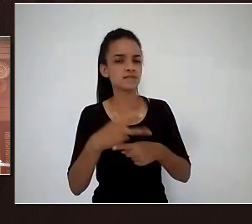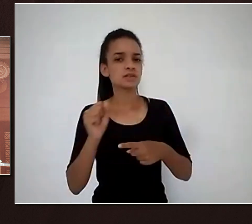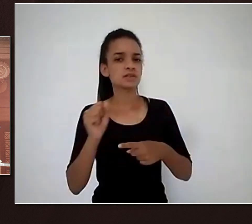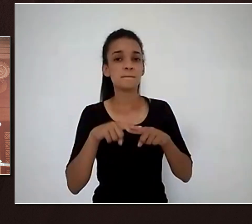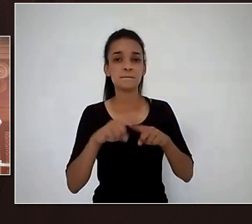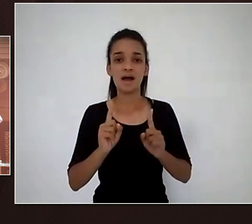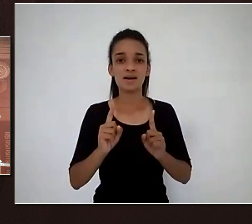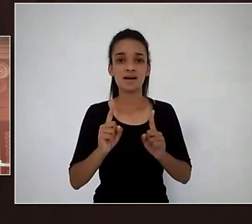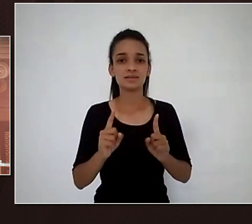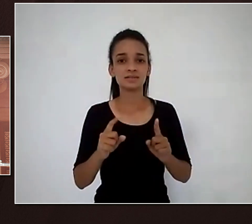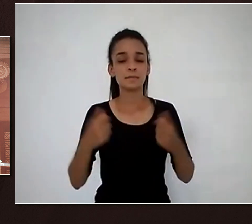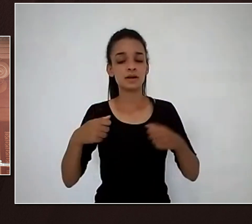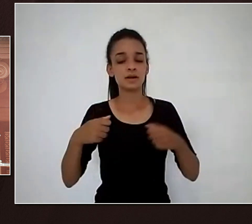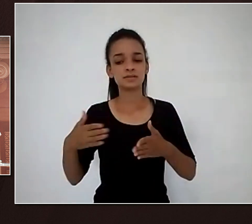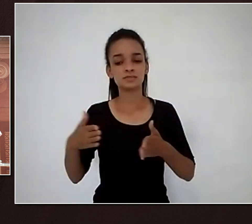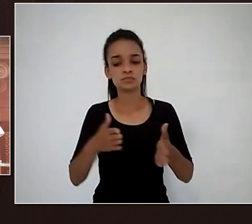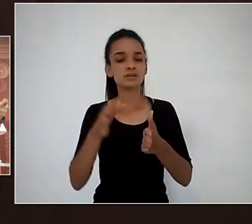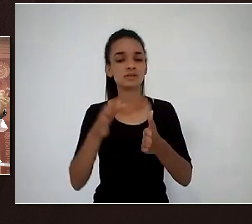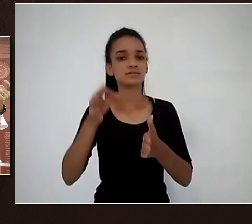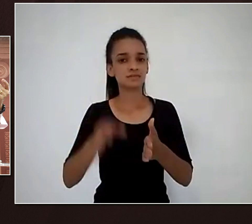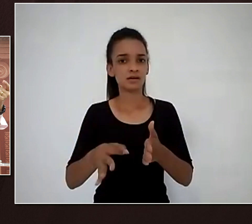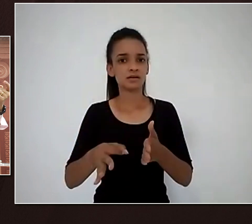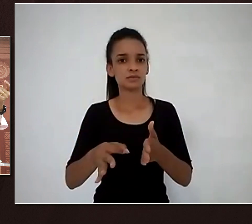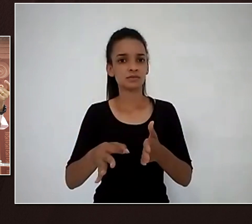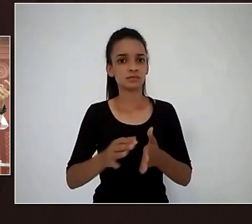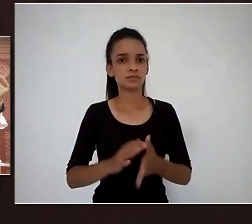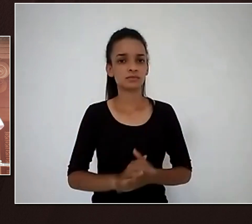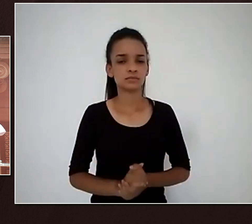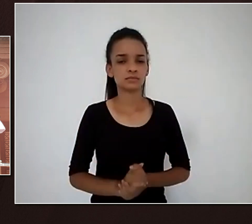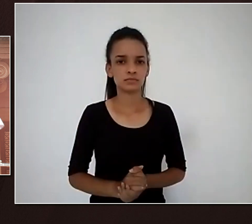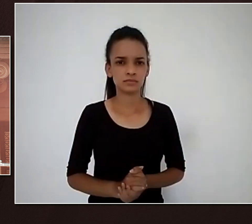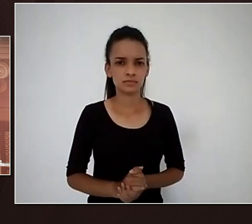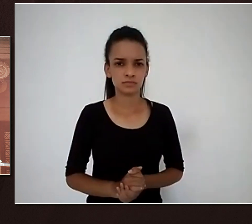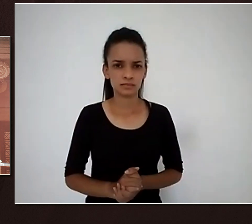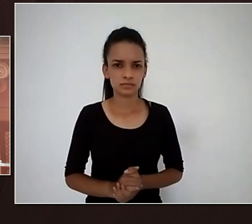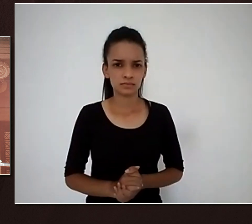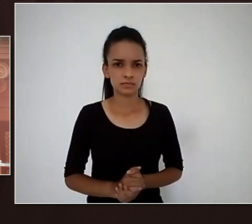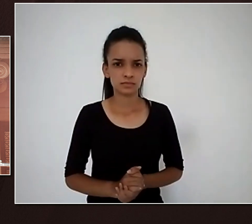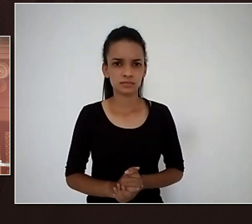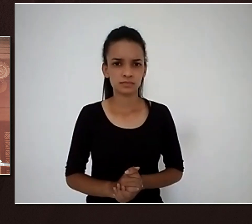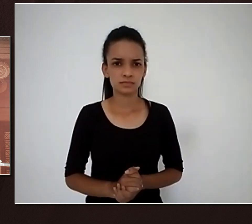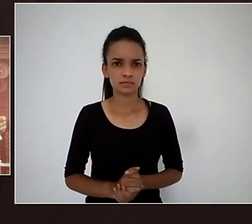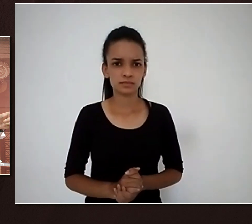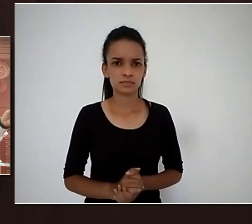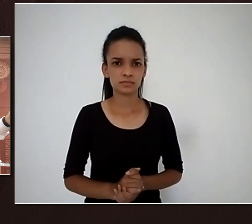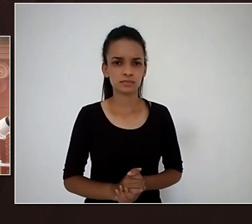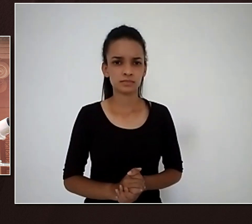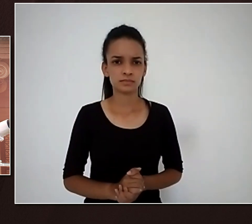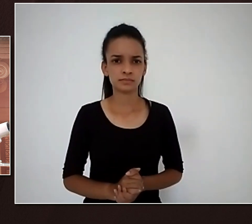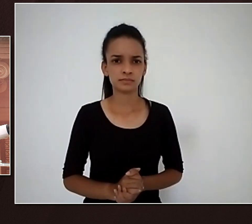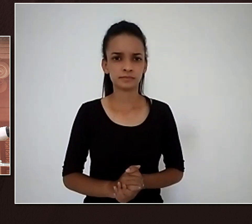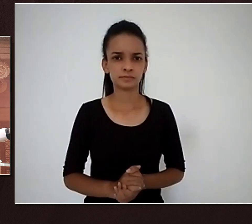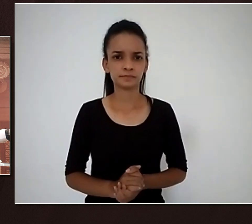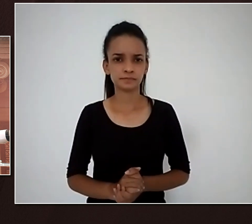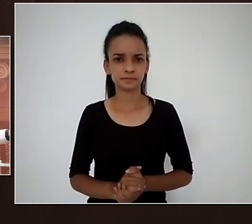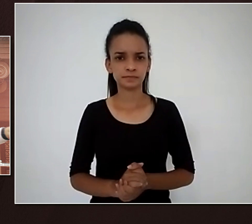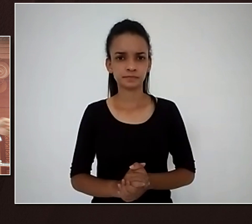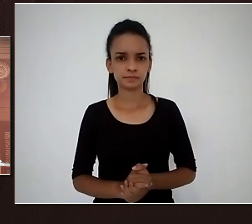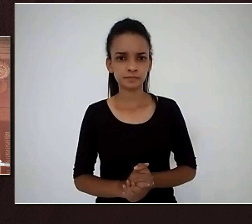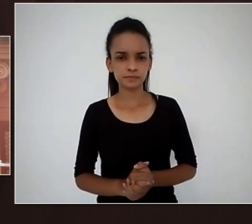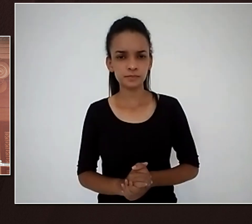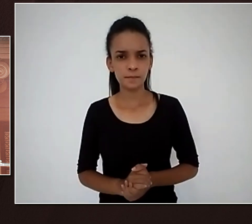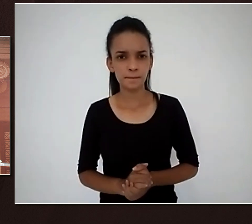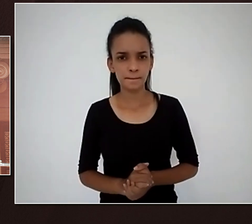rigor, né, do amor do povo judeu pela lei, pela tradição de seus pais, é que levantou-se